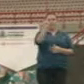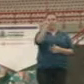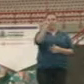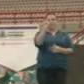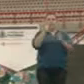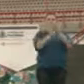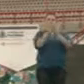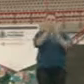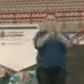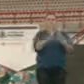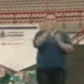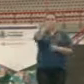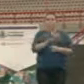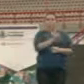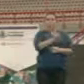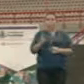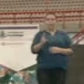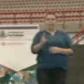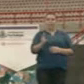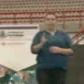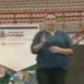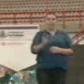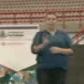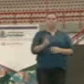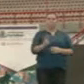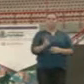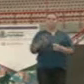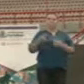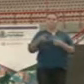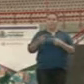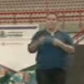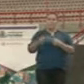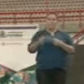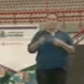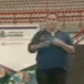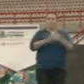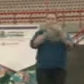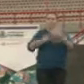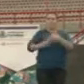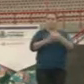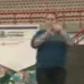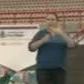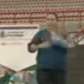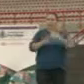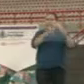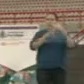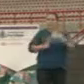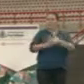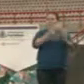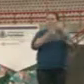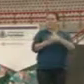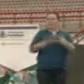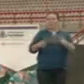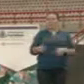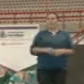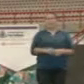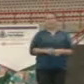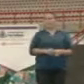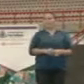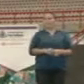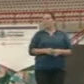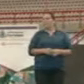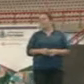altamente doutrinado, preparado para combater o protestantismo, preparado para combater a heresia. Beleza?